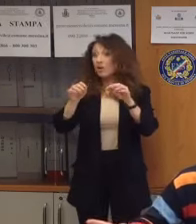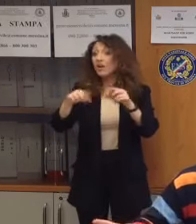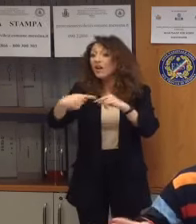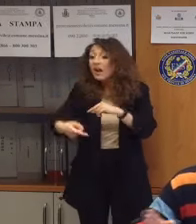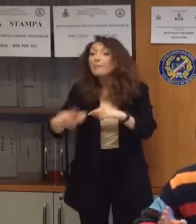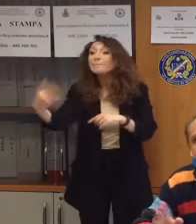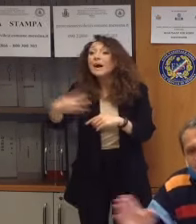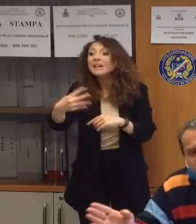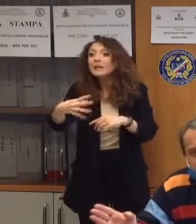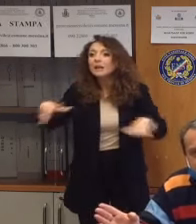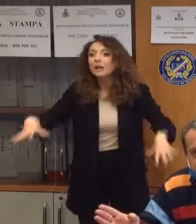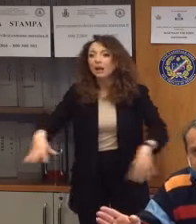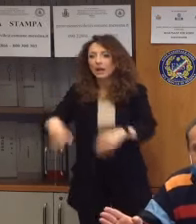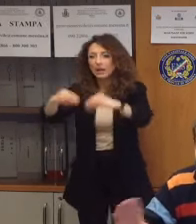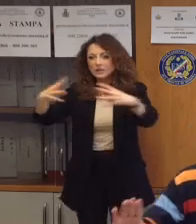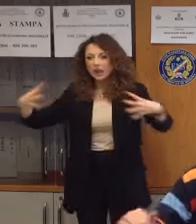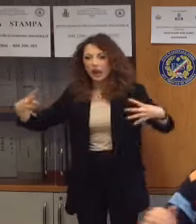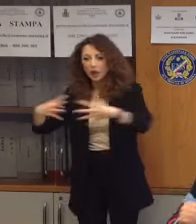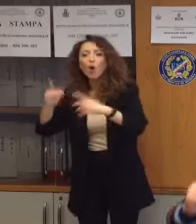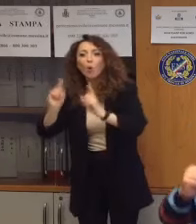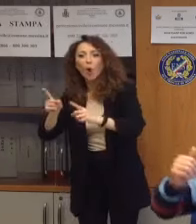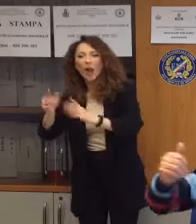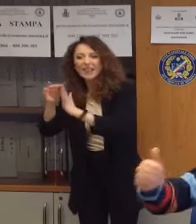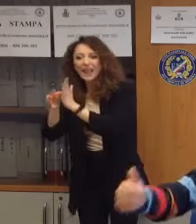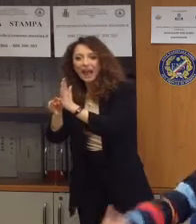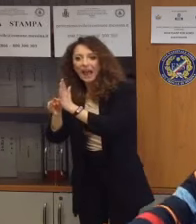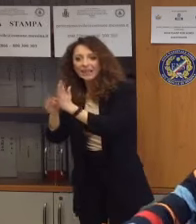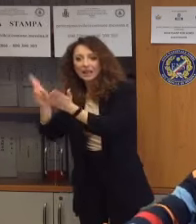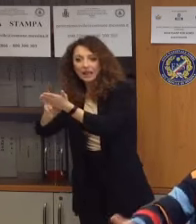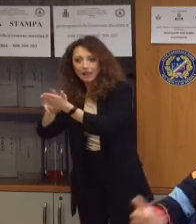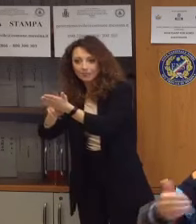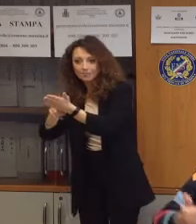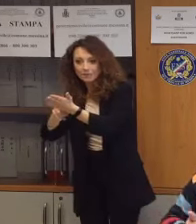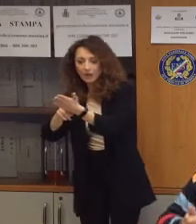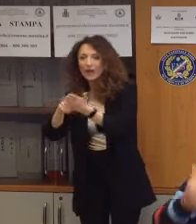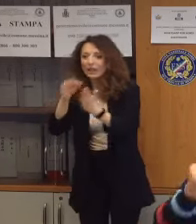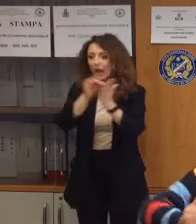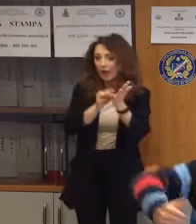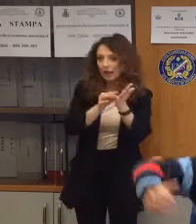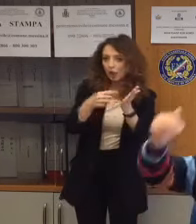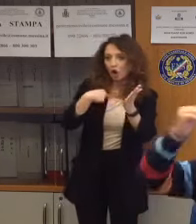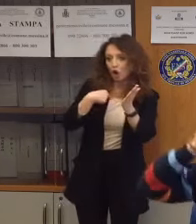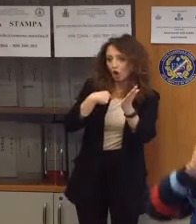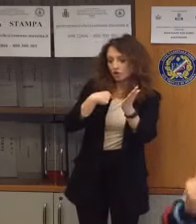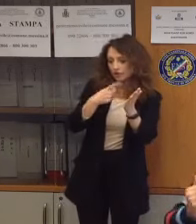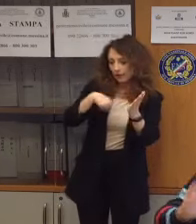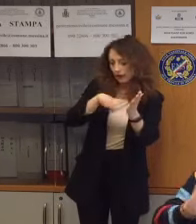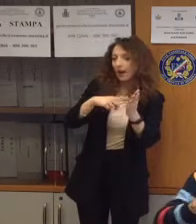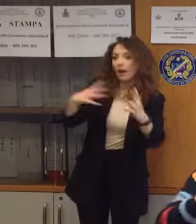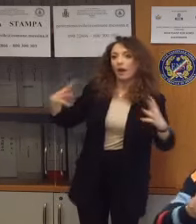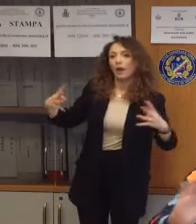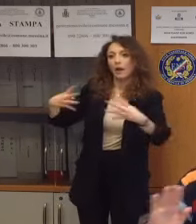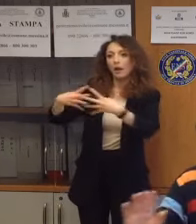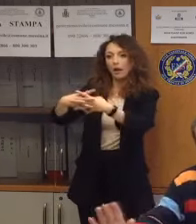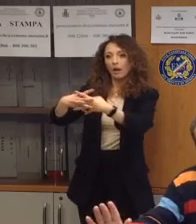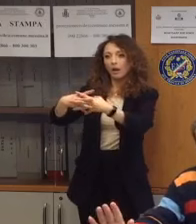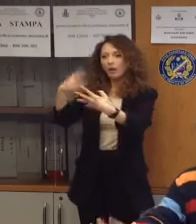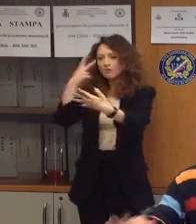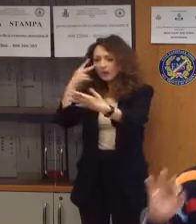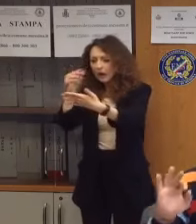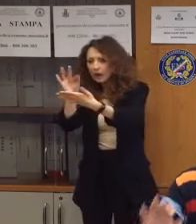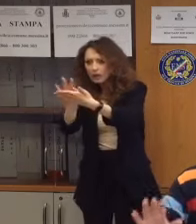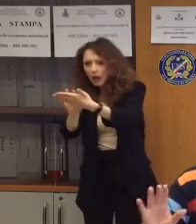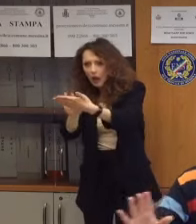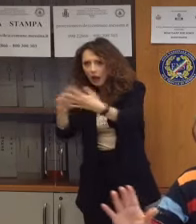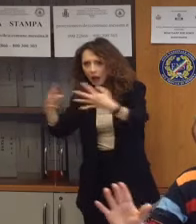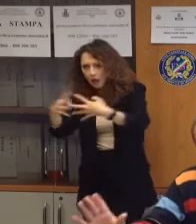banca dati IPS e quindi poi vedremo con l'agenzia e quant'altro, che ve l'ho detto dall'inizio, quindi ancora siete in tempo,